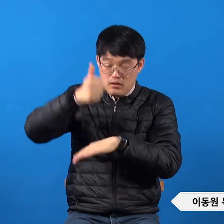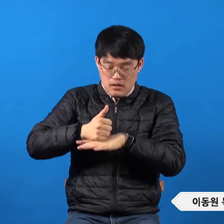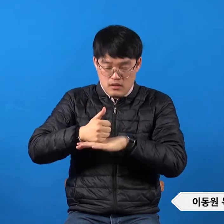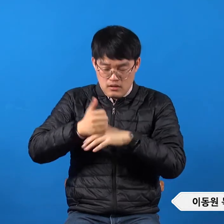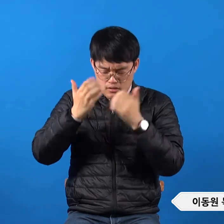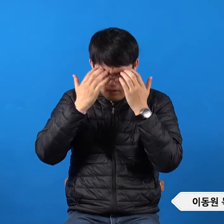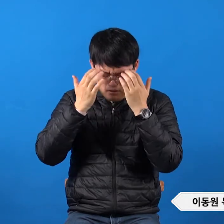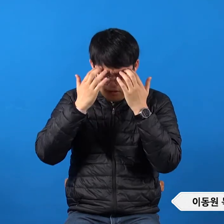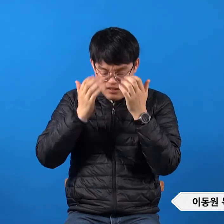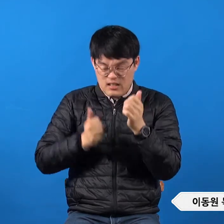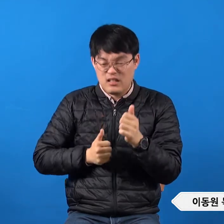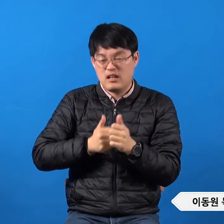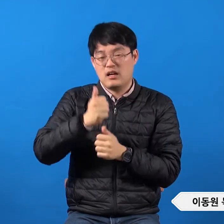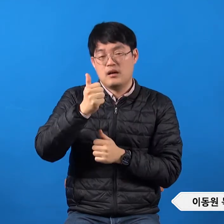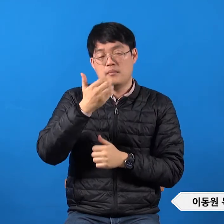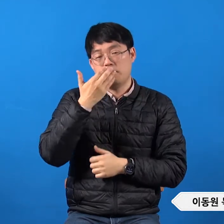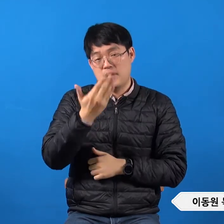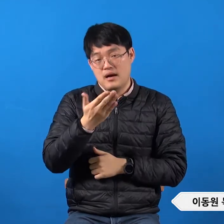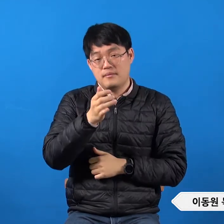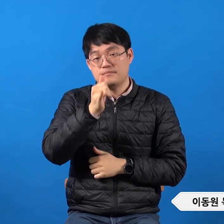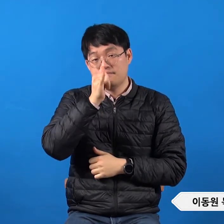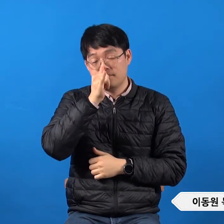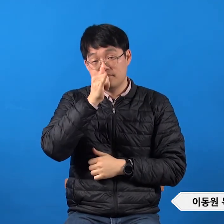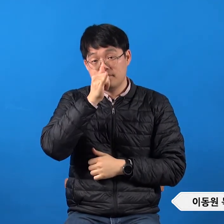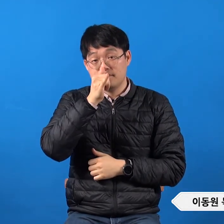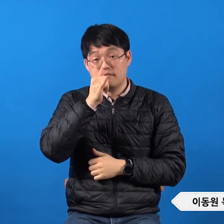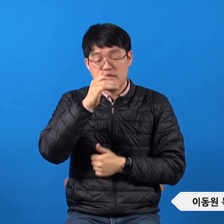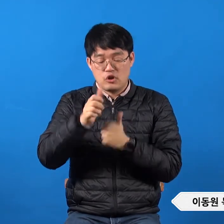고난을 극복해 갈 수 있어야 한다라고 가르칩니다.